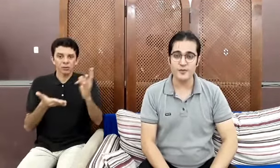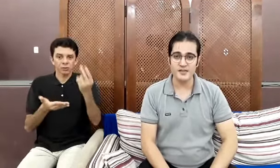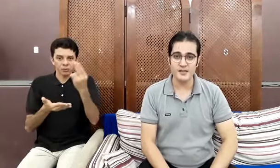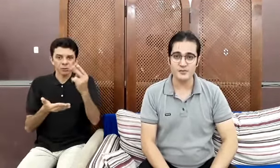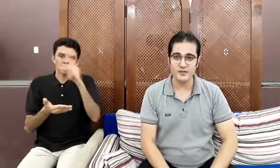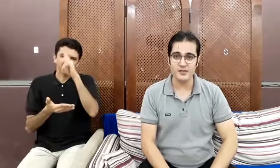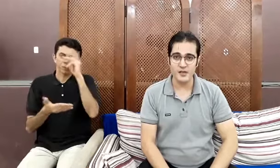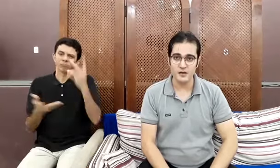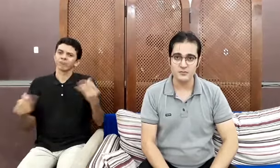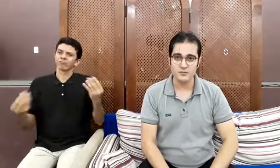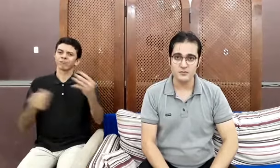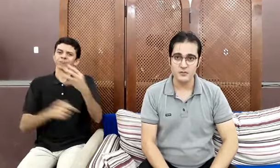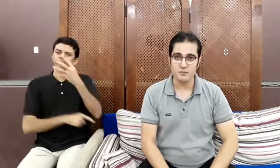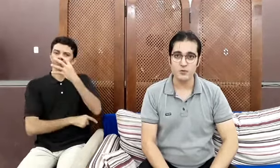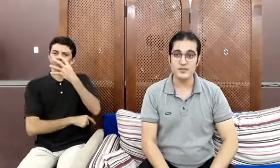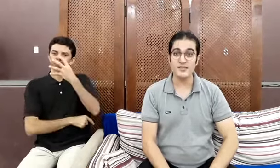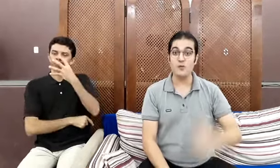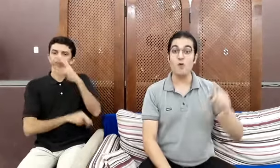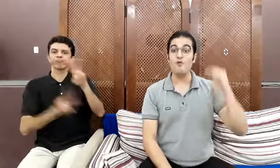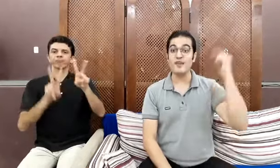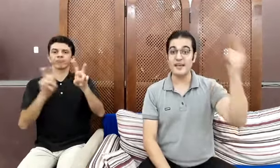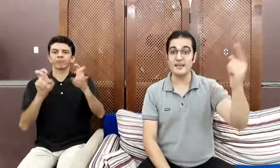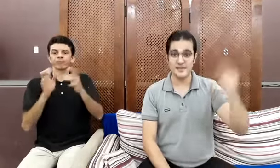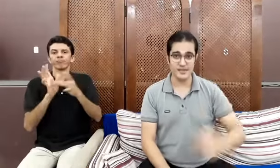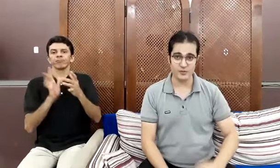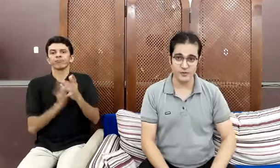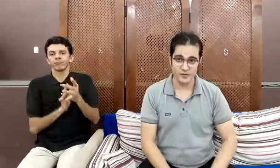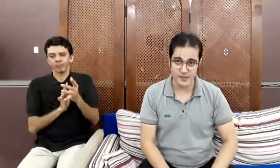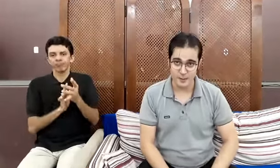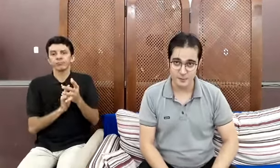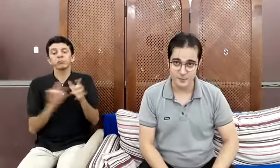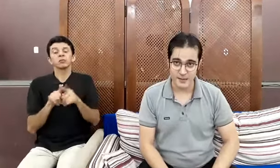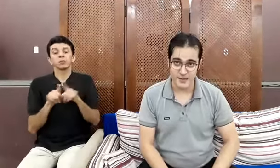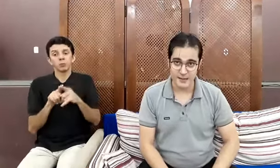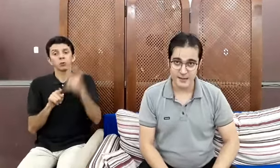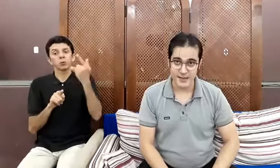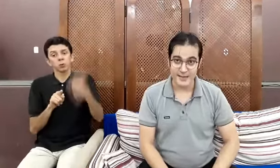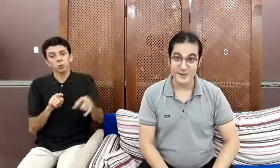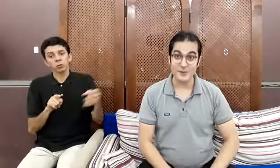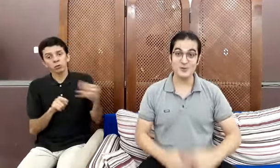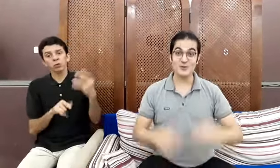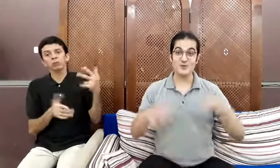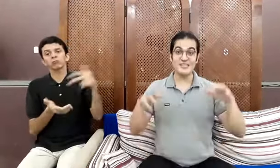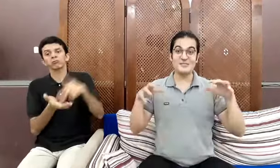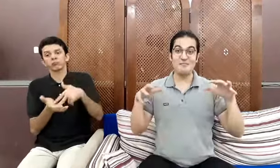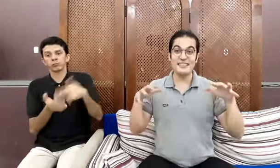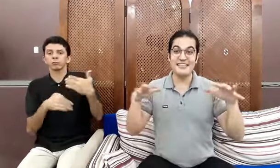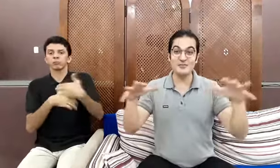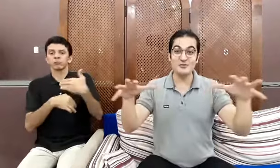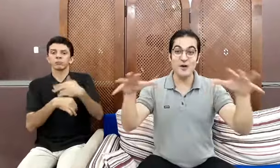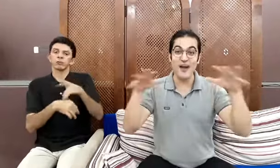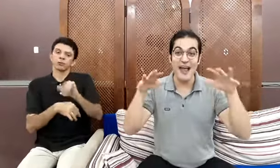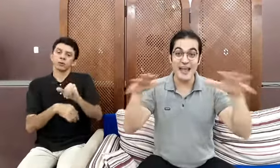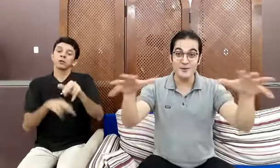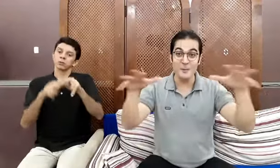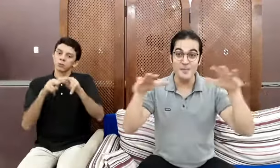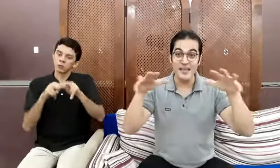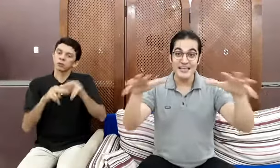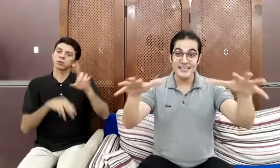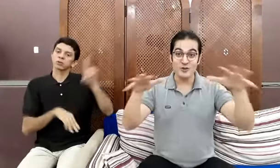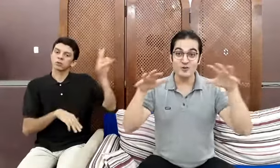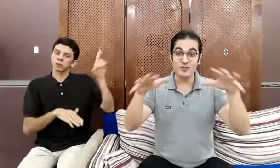ouvindo a mensagem do Evangelho. Muitas irão ouvir ainda a mensagem do Evangelho. Então Deus continua expandindo o seu